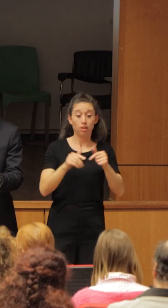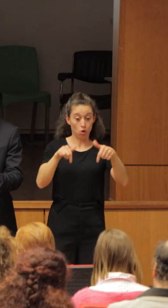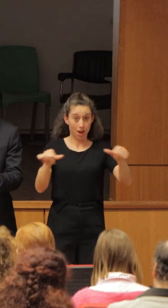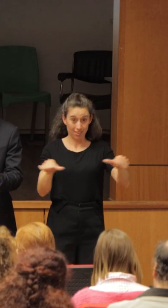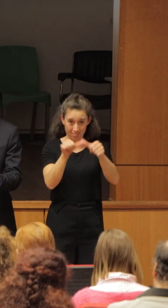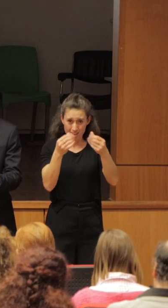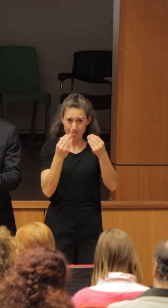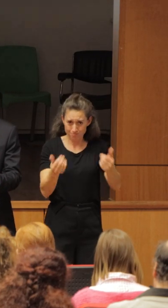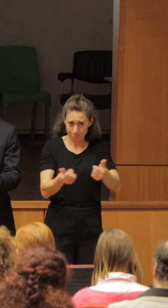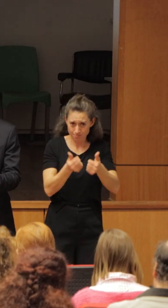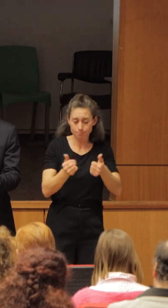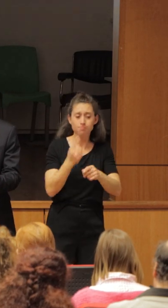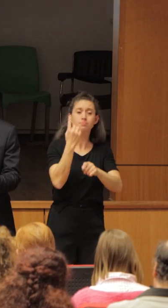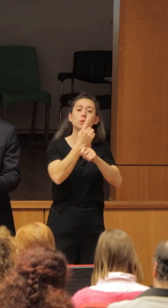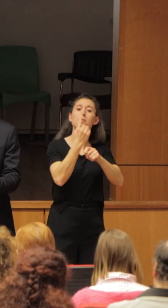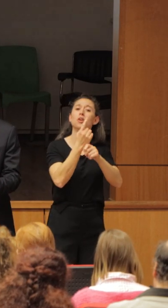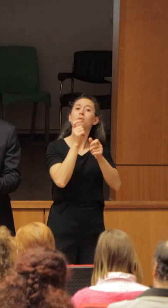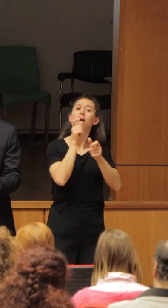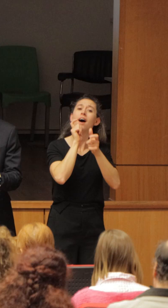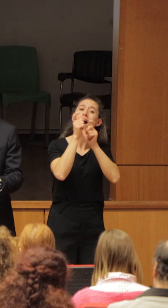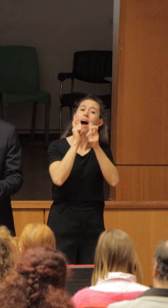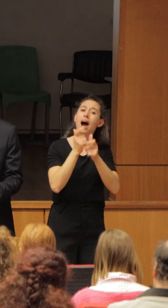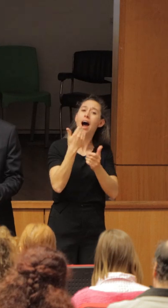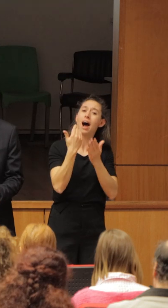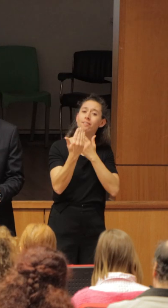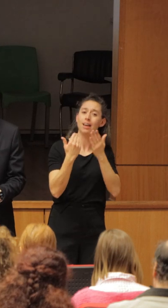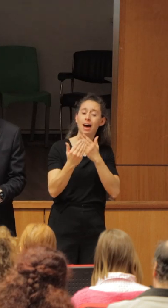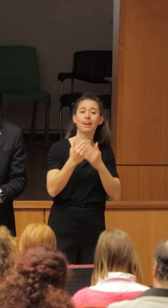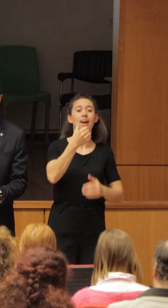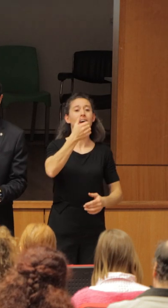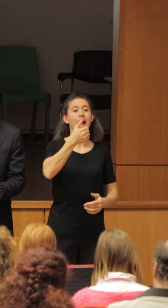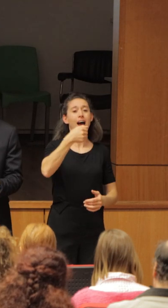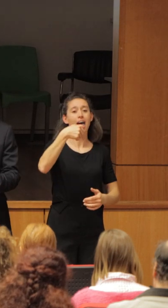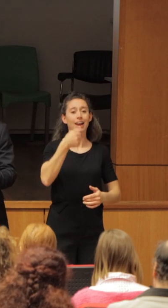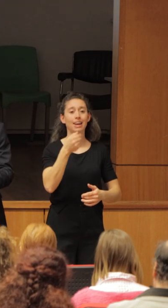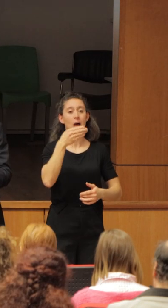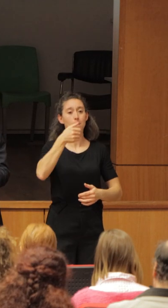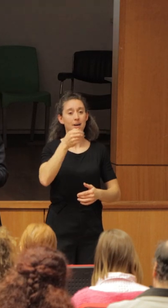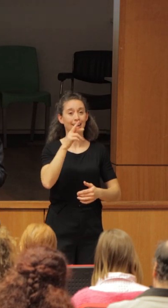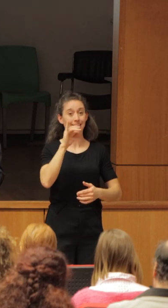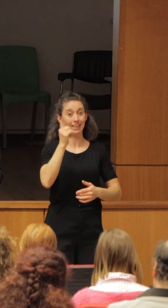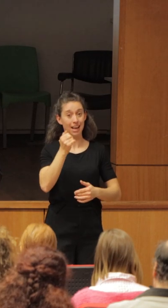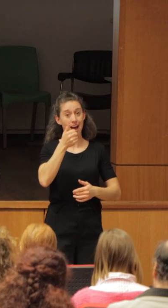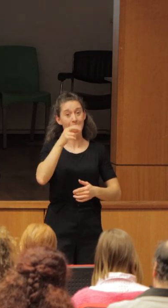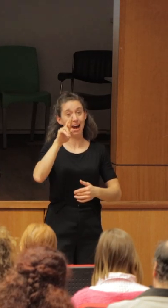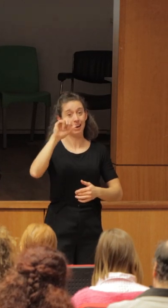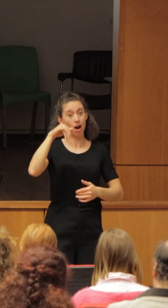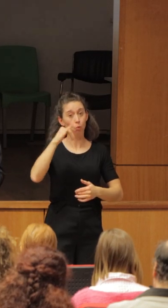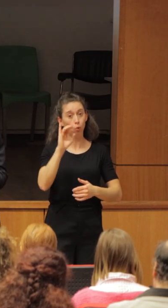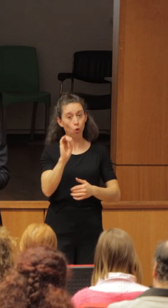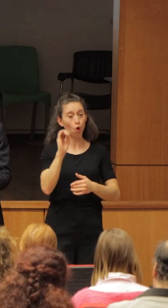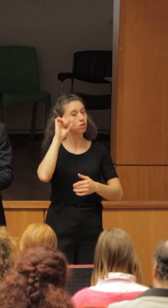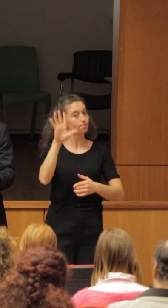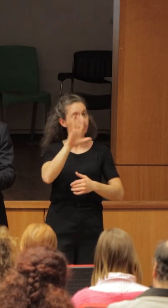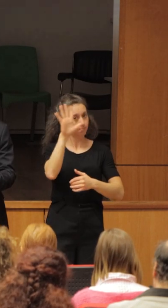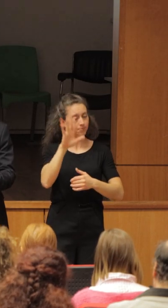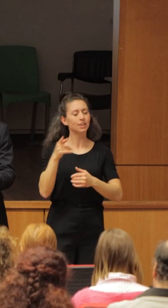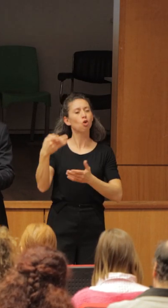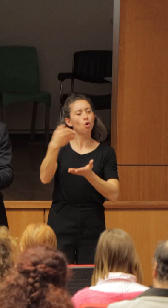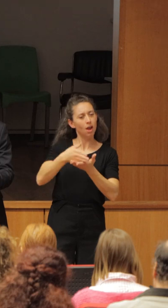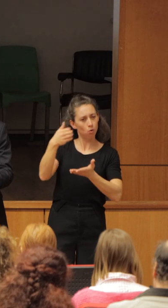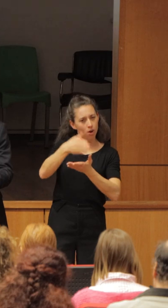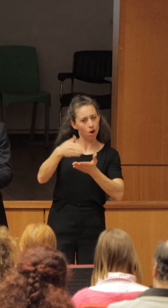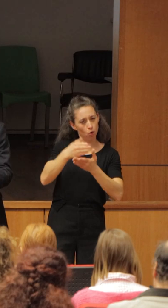es así. Primeramente, unas breves palabras de la doctora Ana María Araújo. Gracias por estar acá, es una colaboradora de nuestro